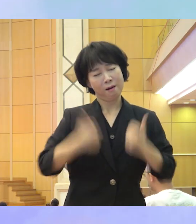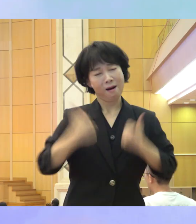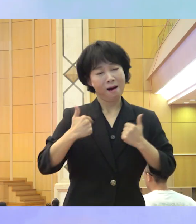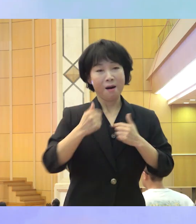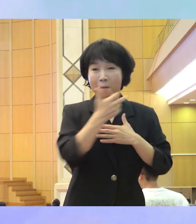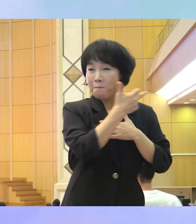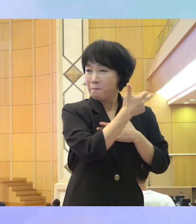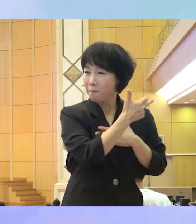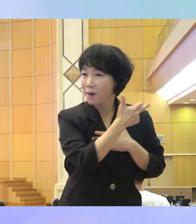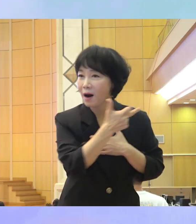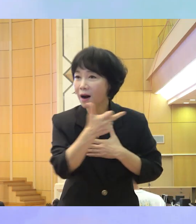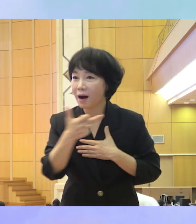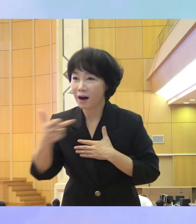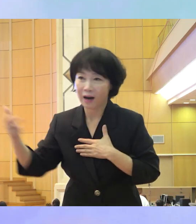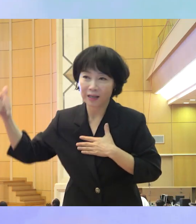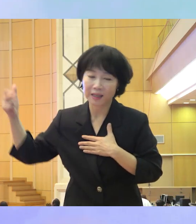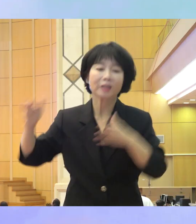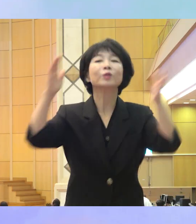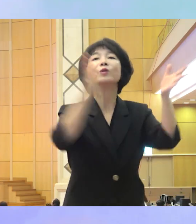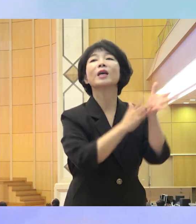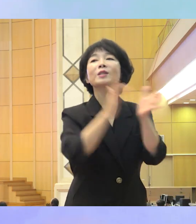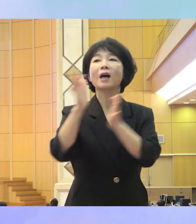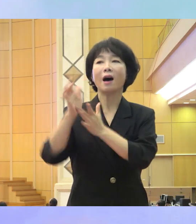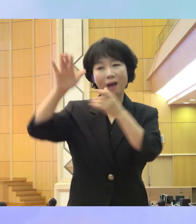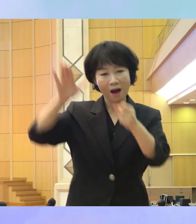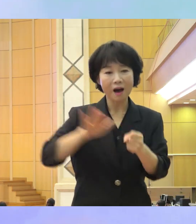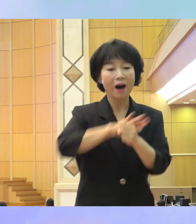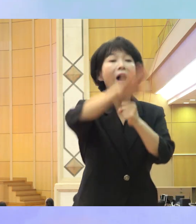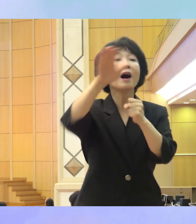더 찬양하셨습니다. 예수의 사랑,